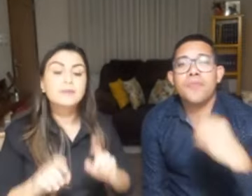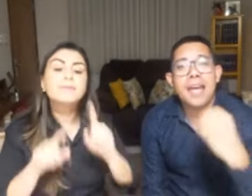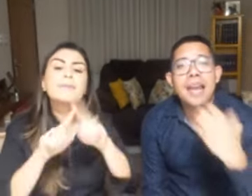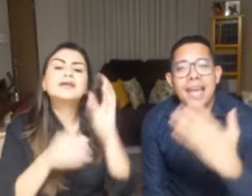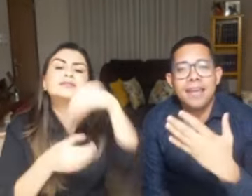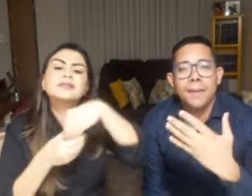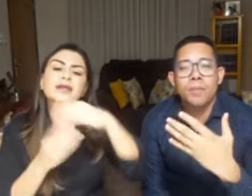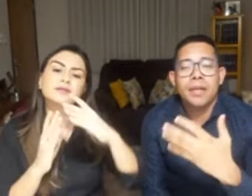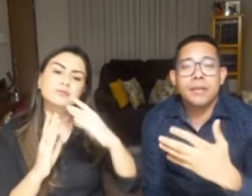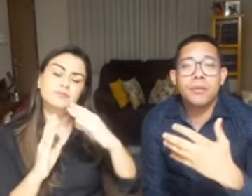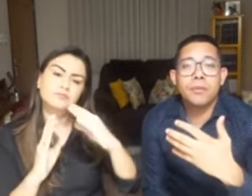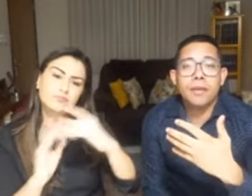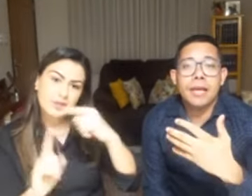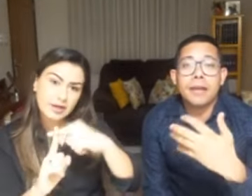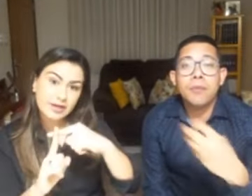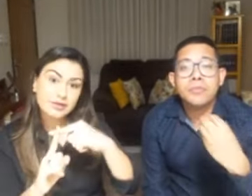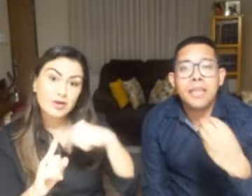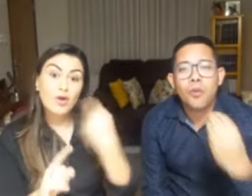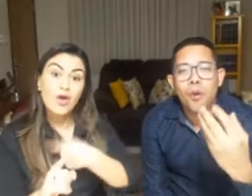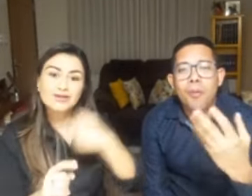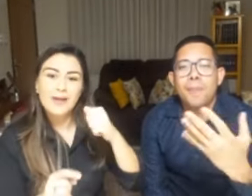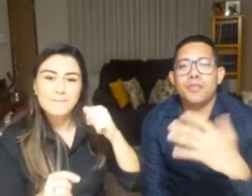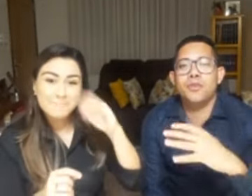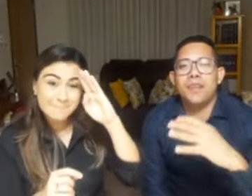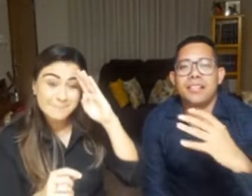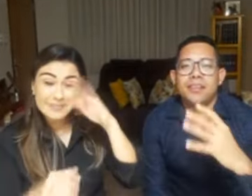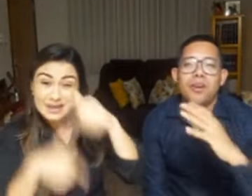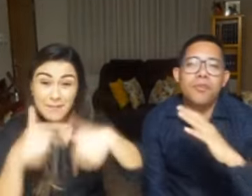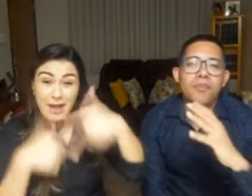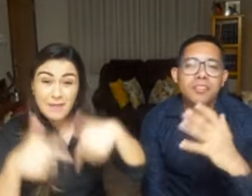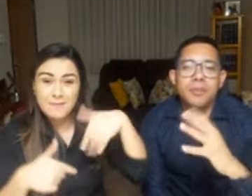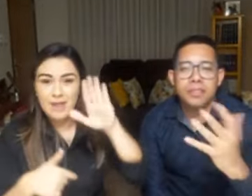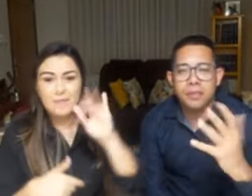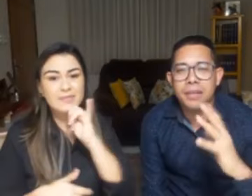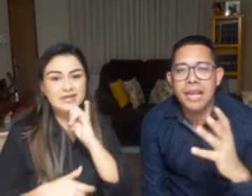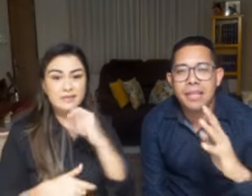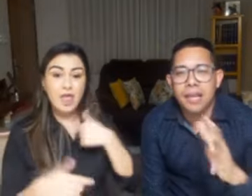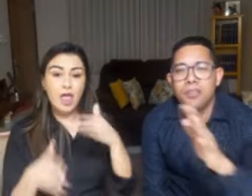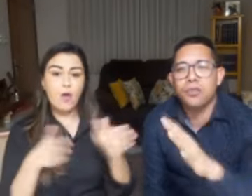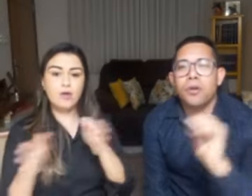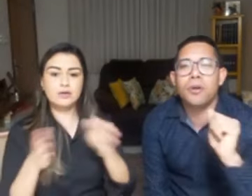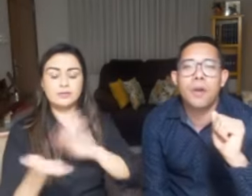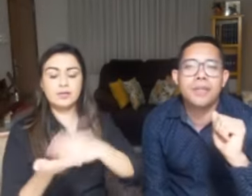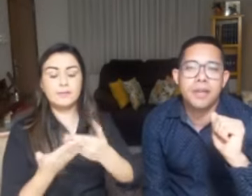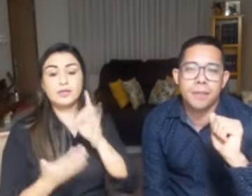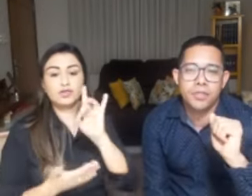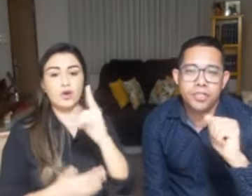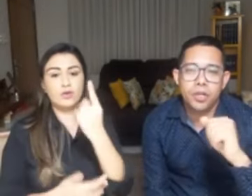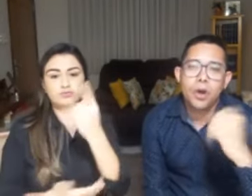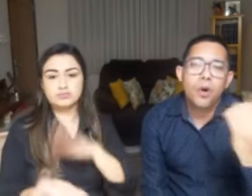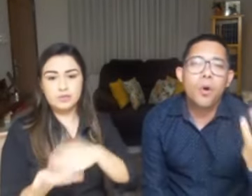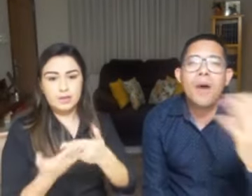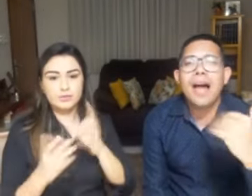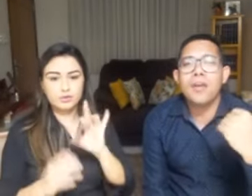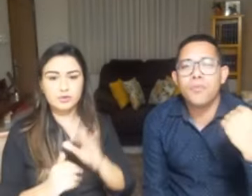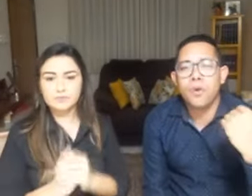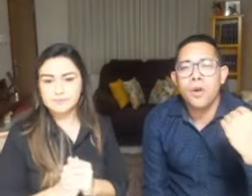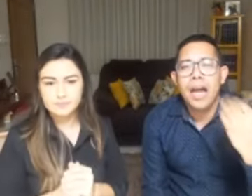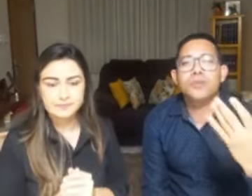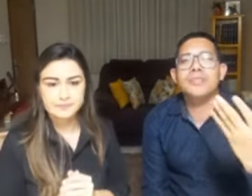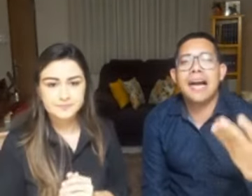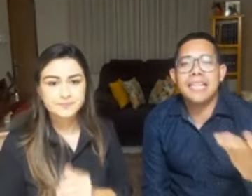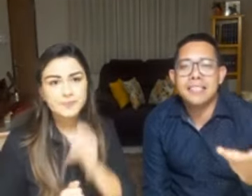gente vai além. Então, não tem como a pessoa falar assim, olha, eu vou fazer uma acessibilidade na igreja e só colocar um intérprete. Ou, eu